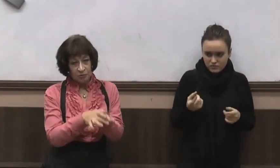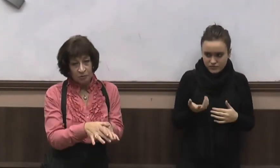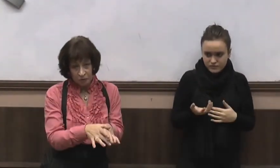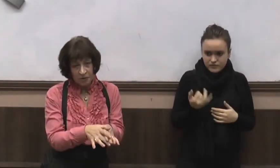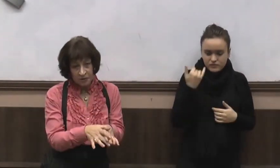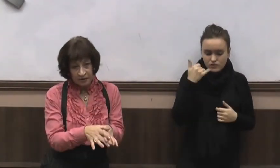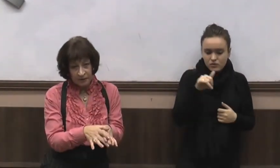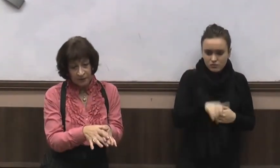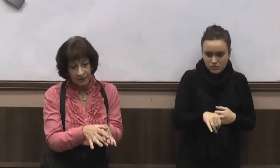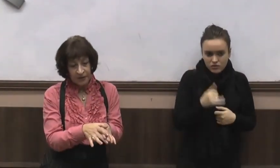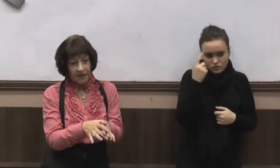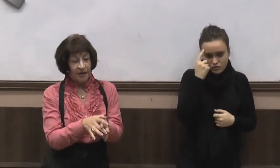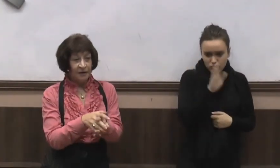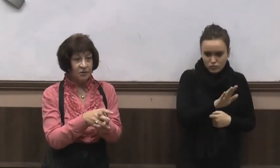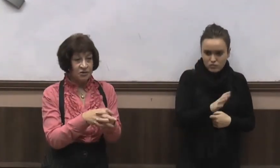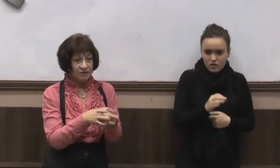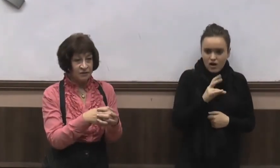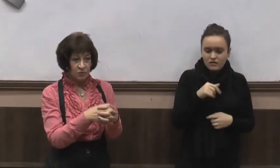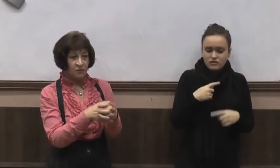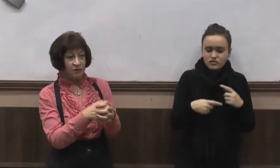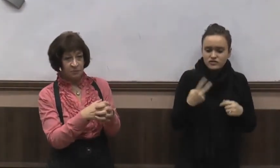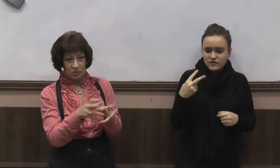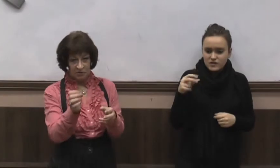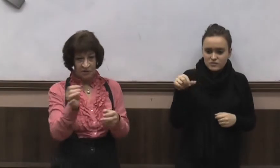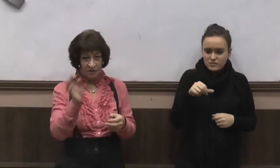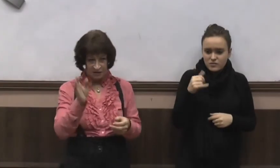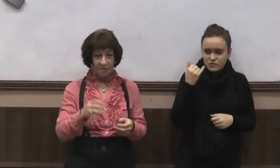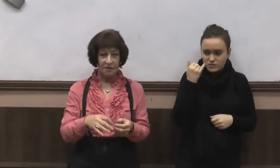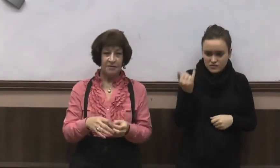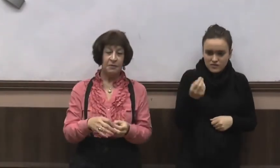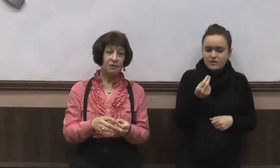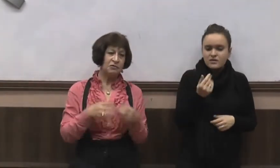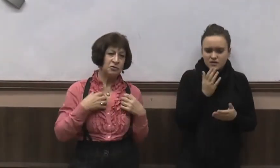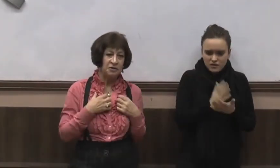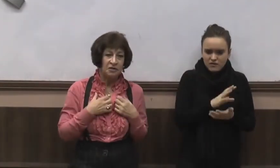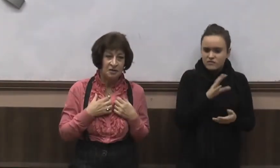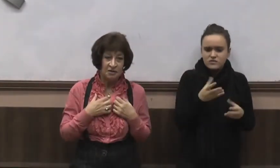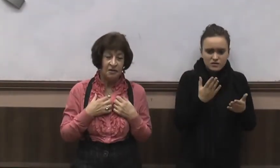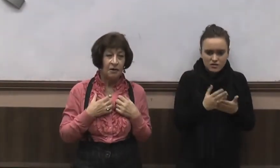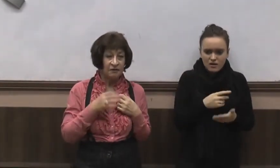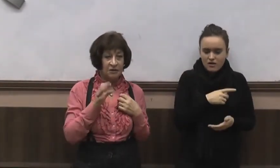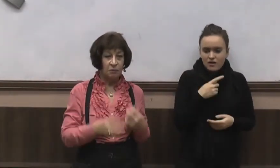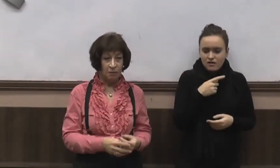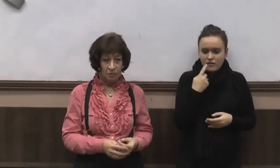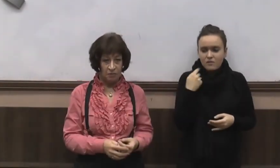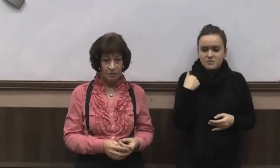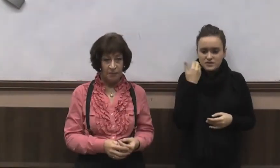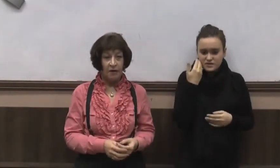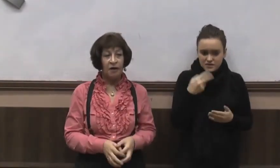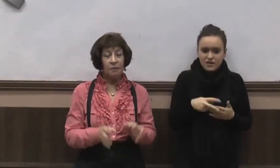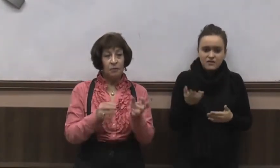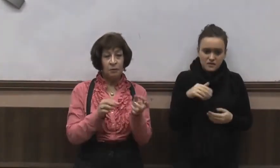положил трубку. Думаете? Она мне через 20 минут звонит, причем деньги есть, нормальная семья. Я говорю, слушайте, мне стыдно стало. Давайте мы